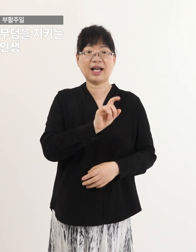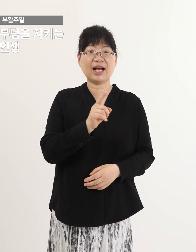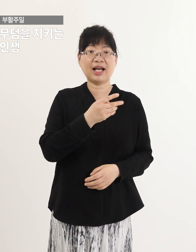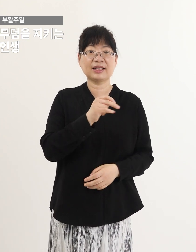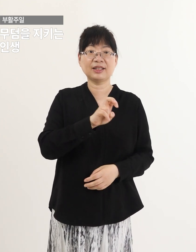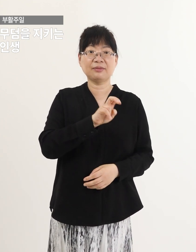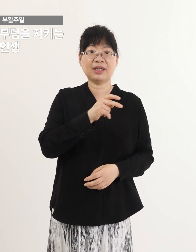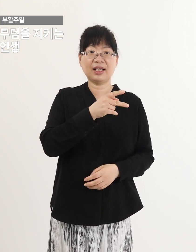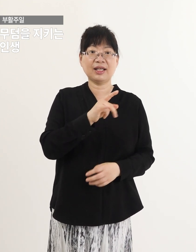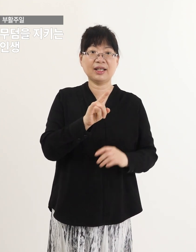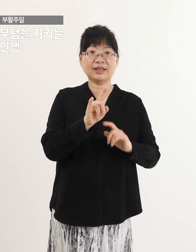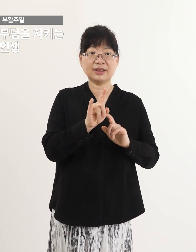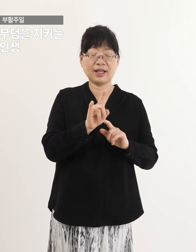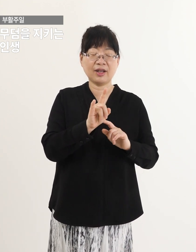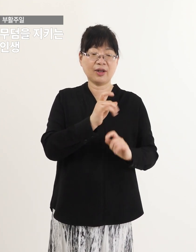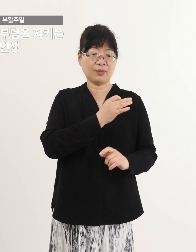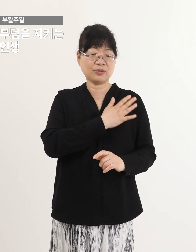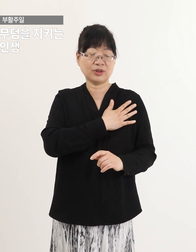아리마대의 부자